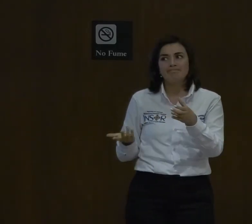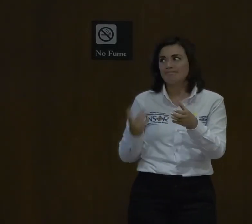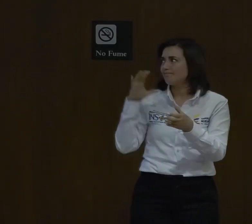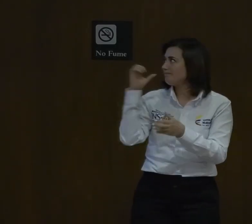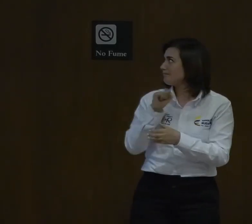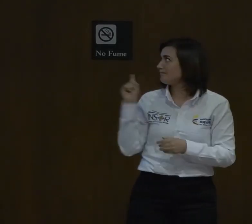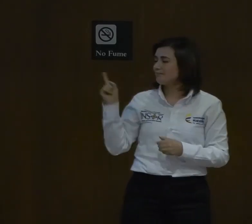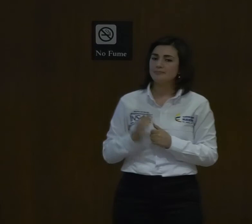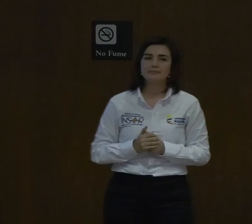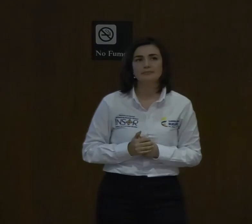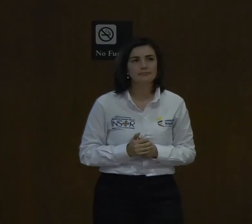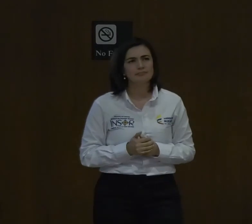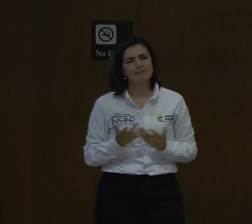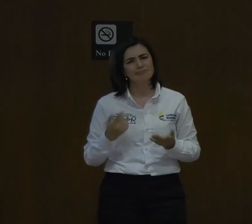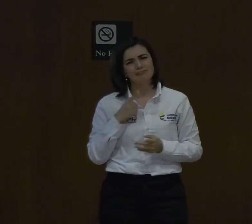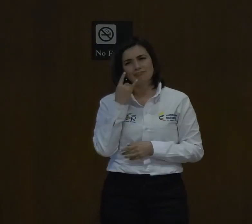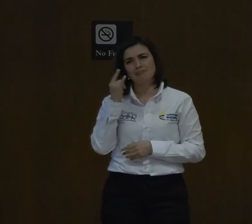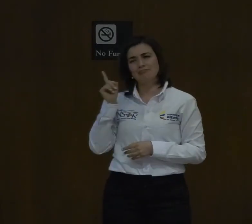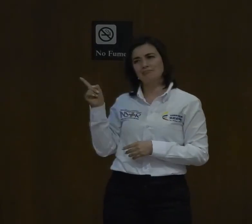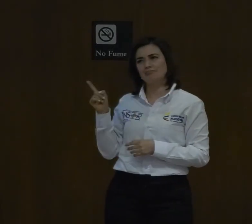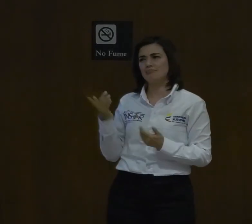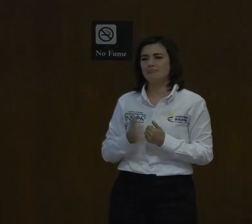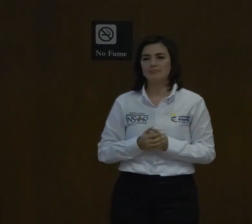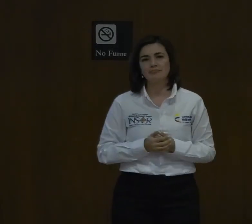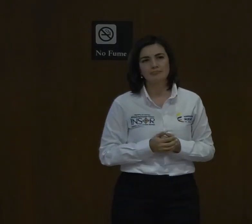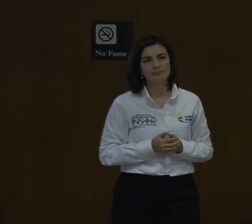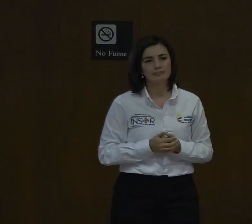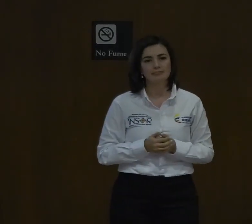nos llama la atención a